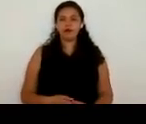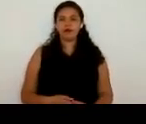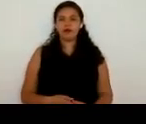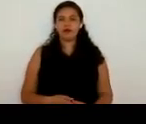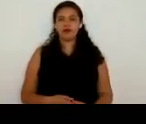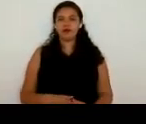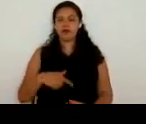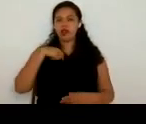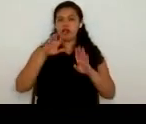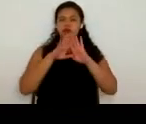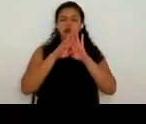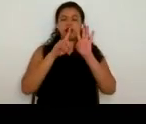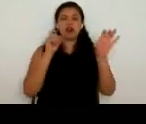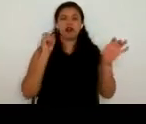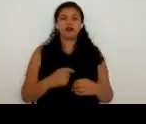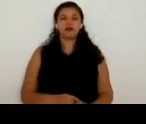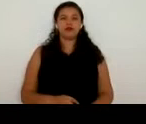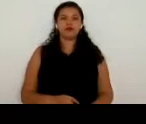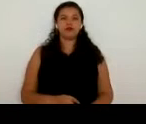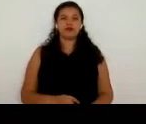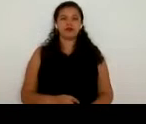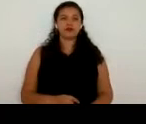bueno pues